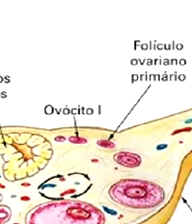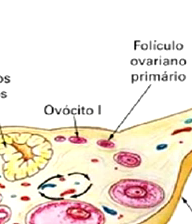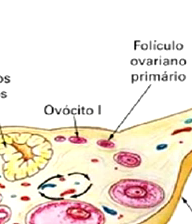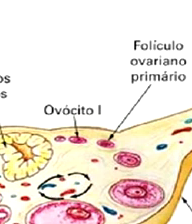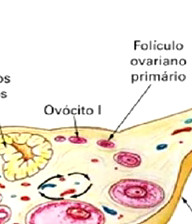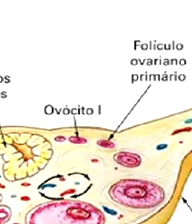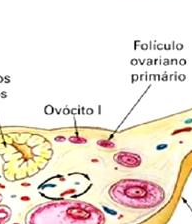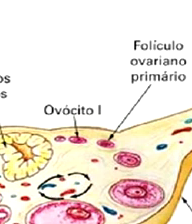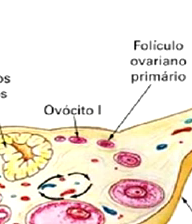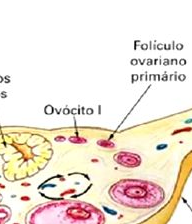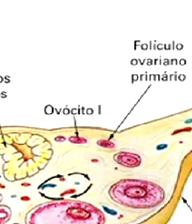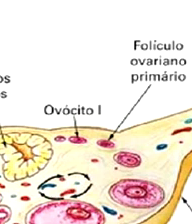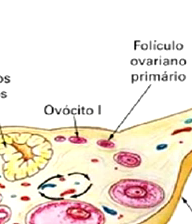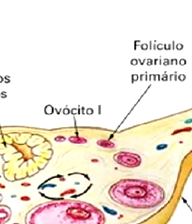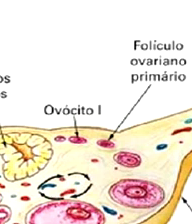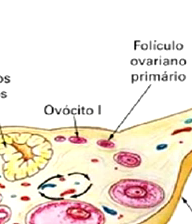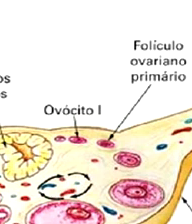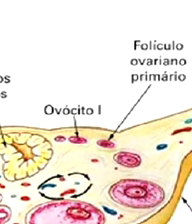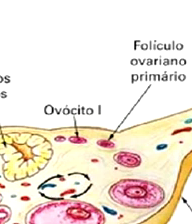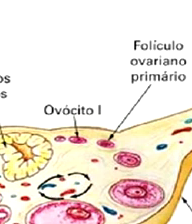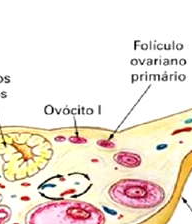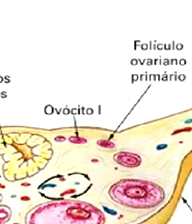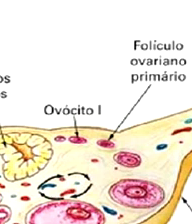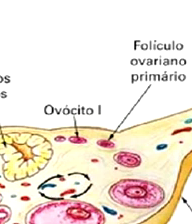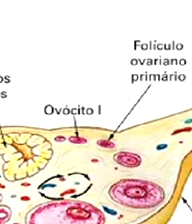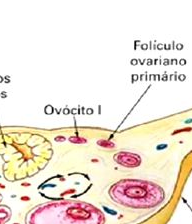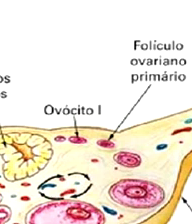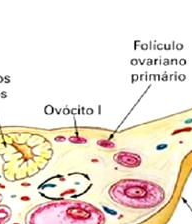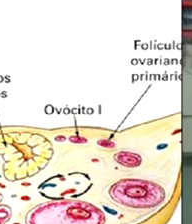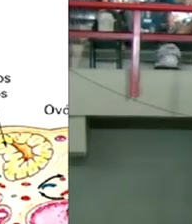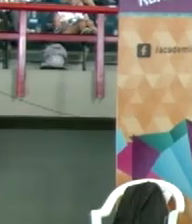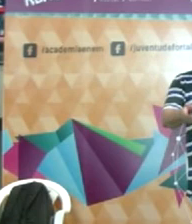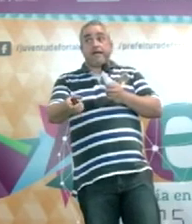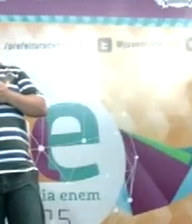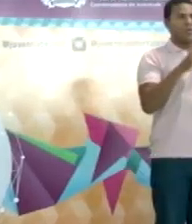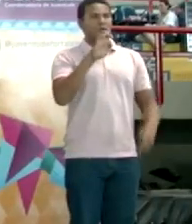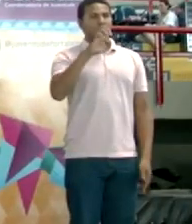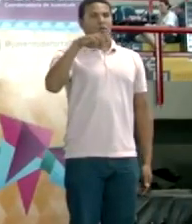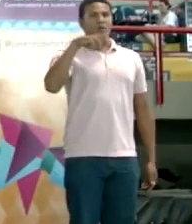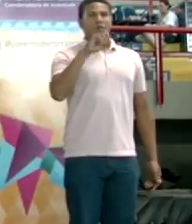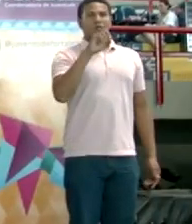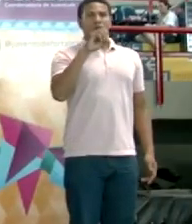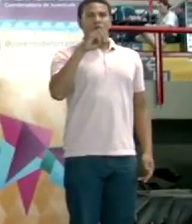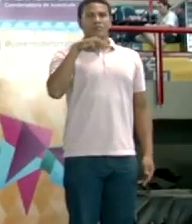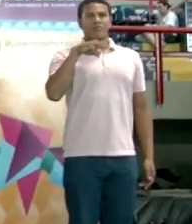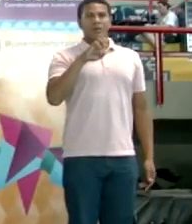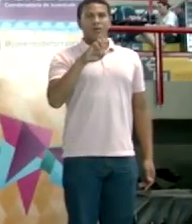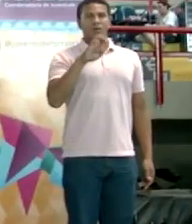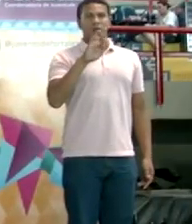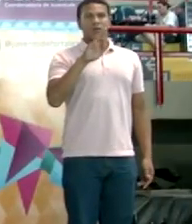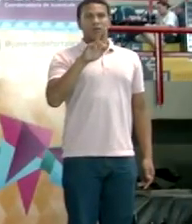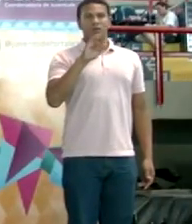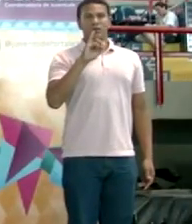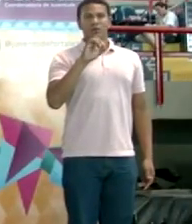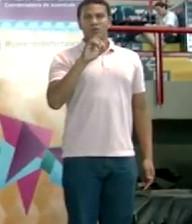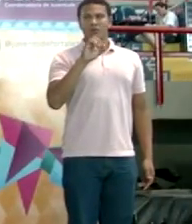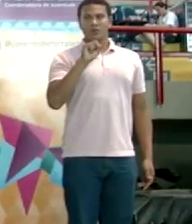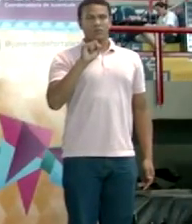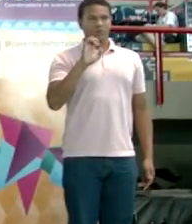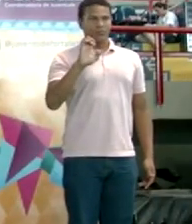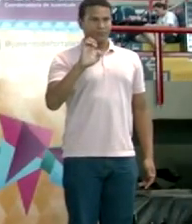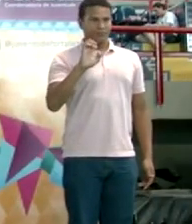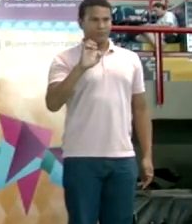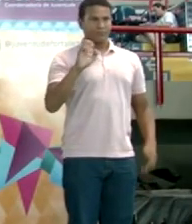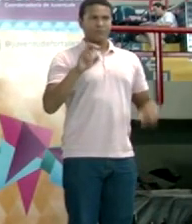ovários micropolicísticos, eles andam muito juntos, por essa situação. Nesses casos, muitos